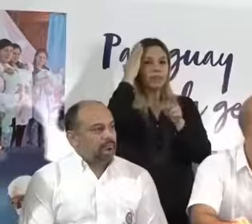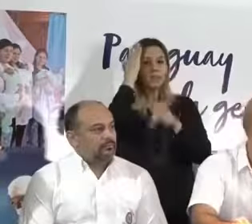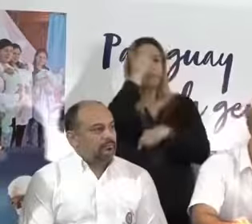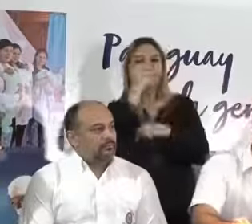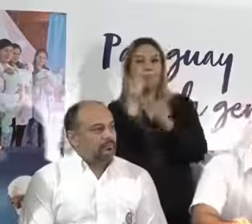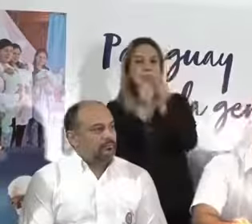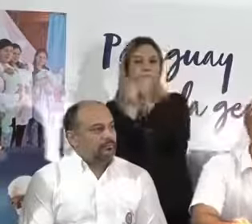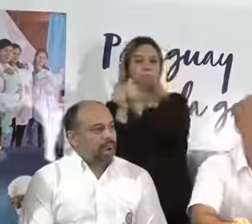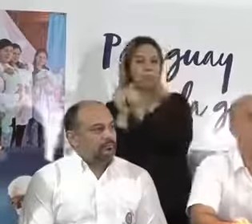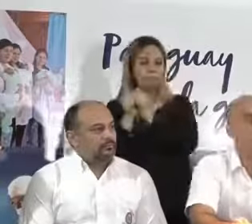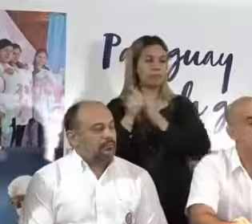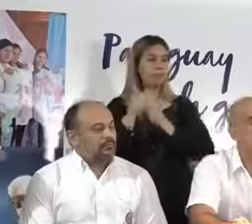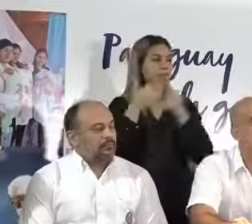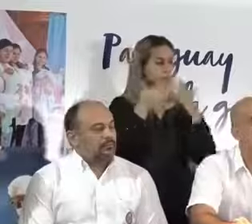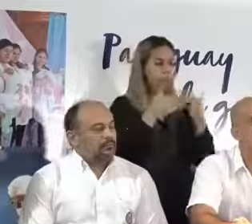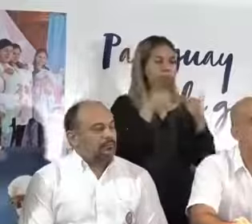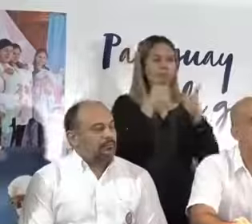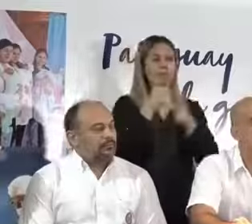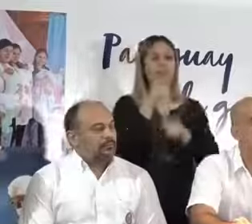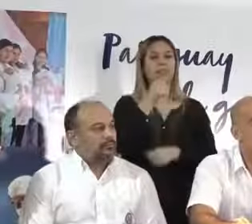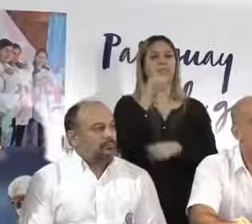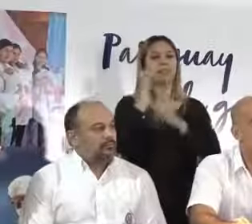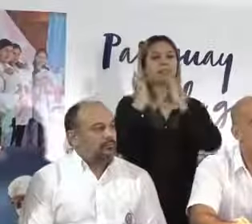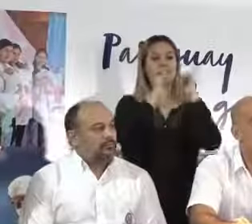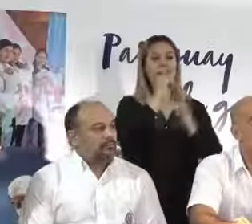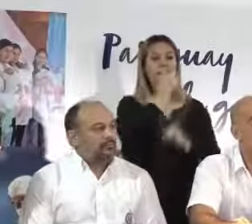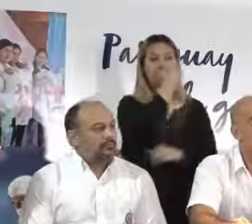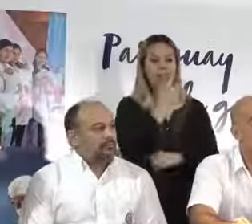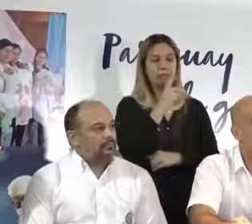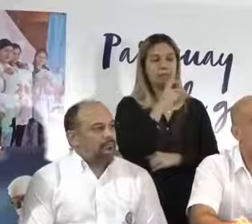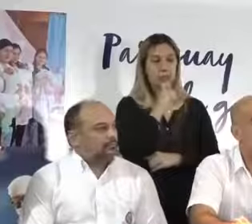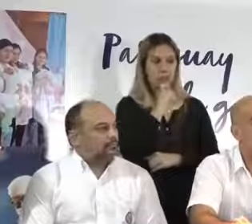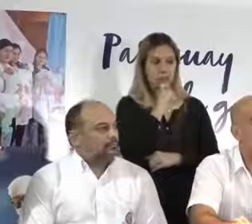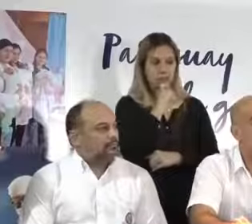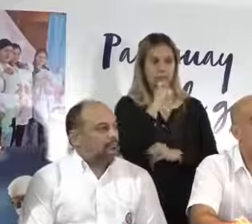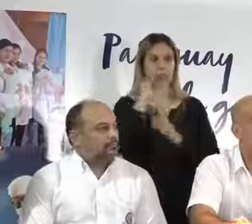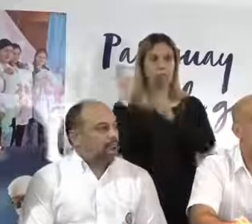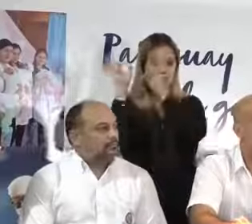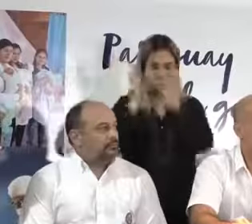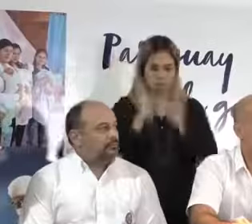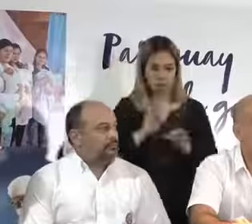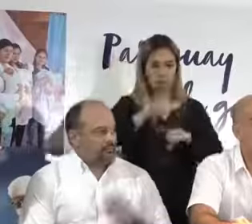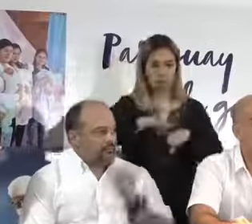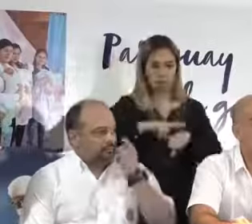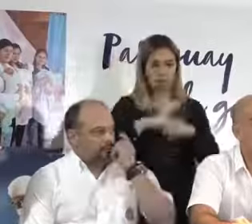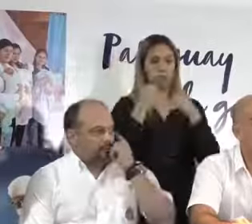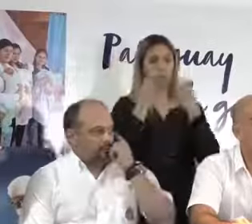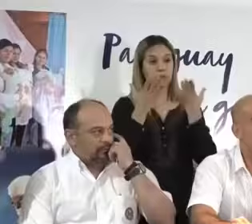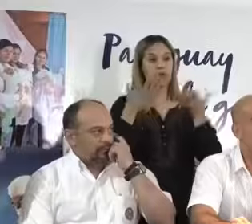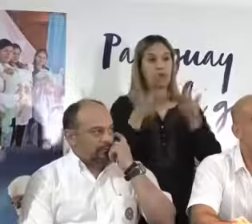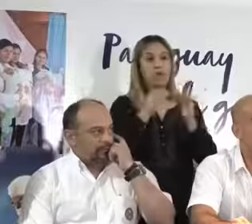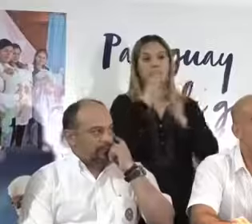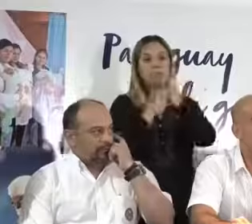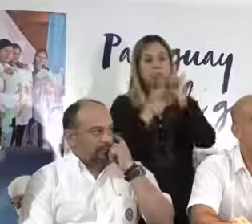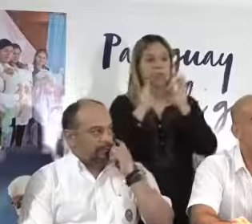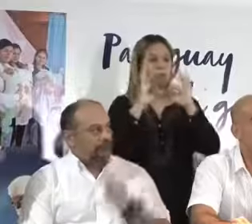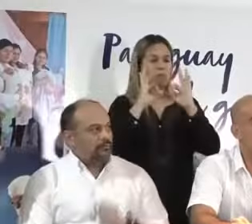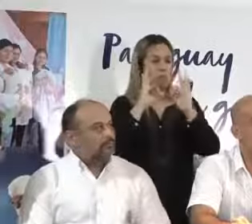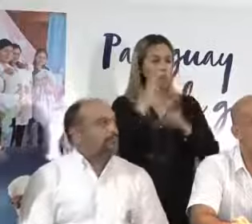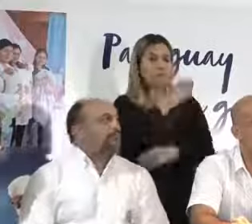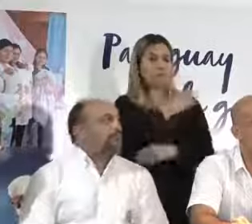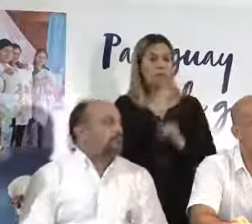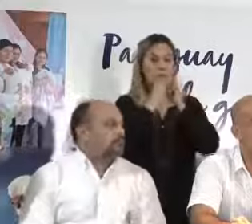persona. El día 3 de marzo, para ser efectivo, y justamente estamos mencionando todos los controles pertinentes,